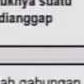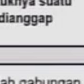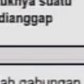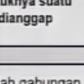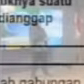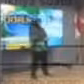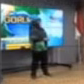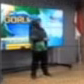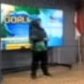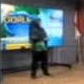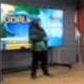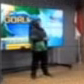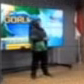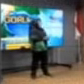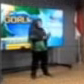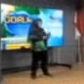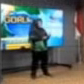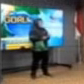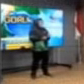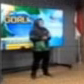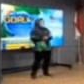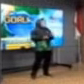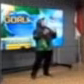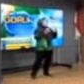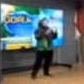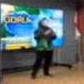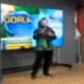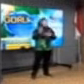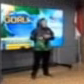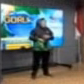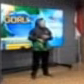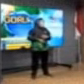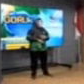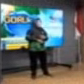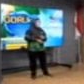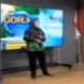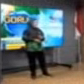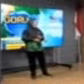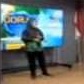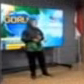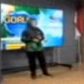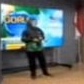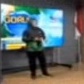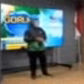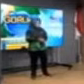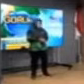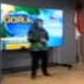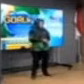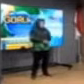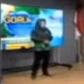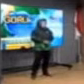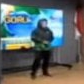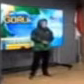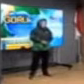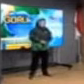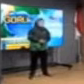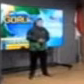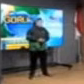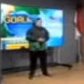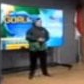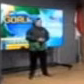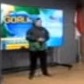satu gerakan dan membentuk satu gerakan tertentu gitu. Betul sekali Pak. Oke. Membentuk satu rangkaian gerakan. Begitu anak-anak ya. Baik, sekarang